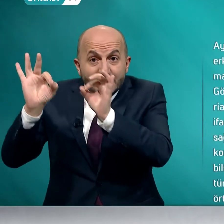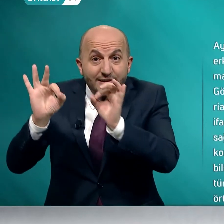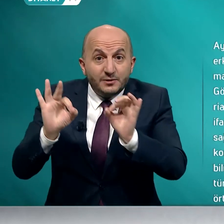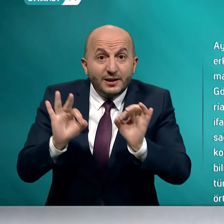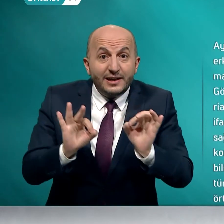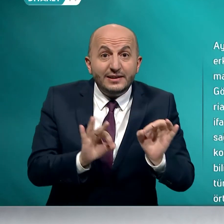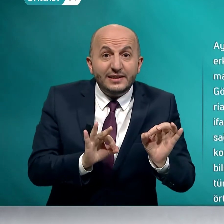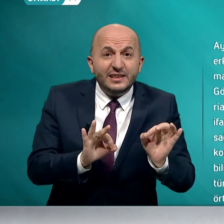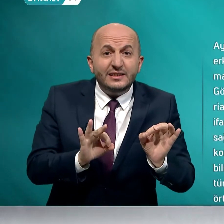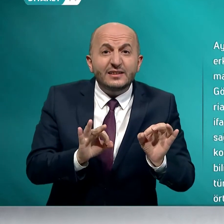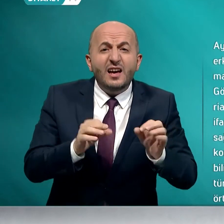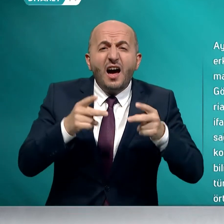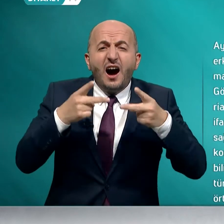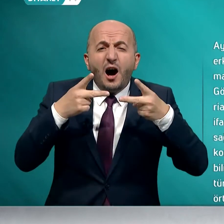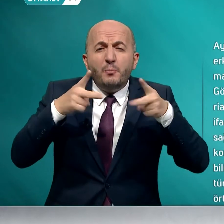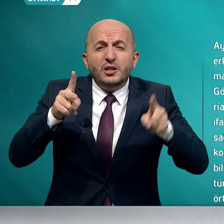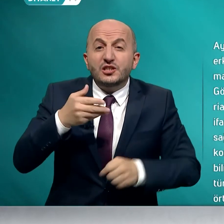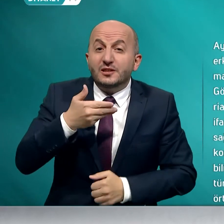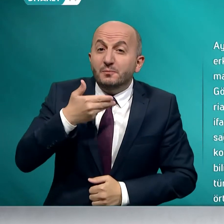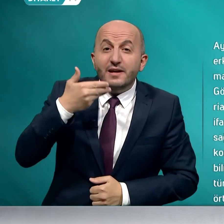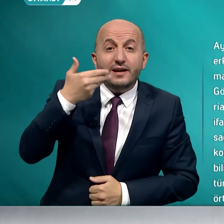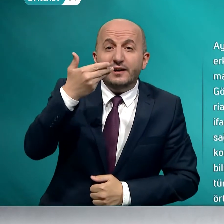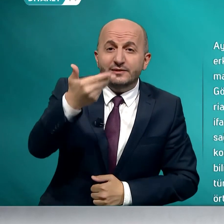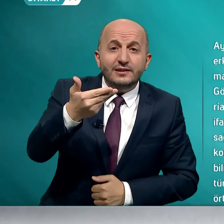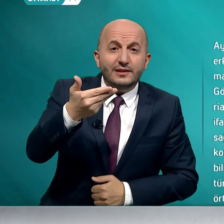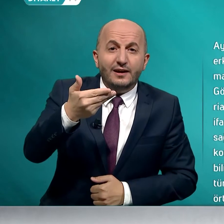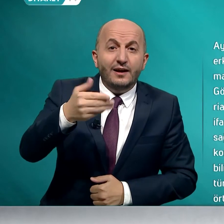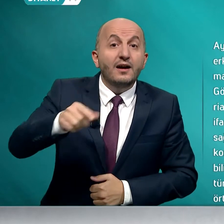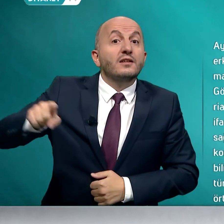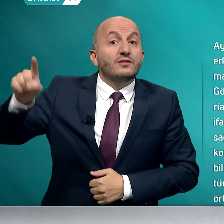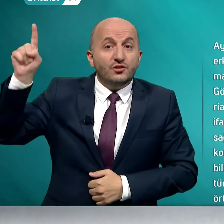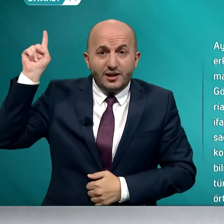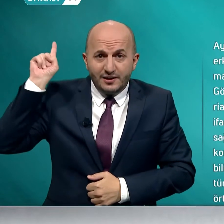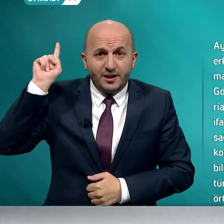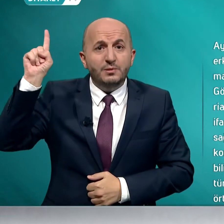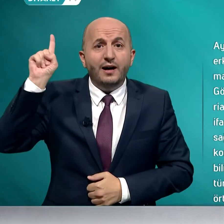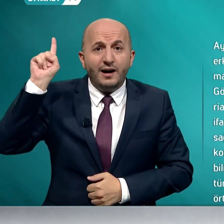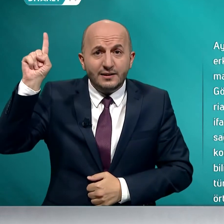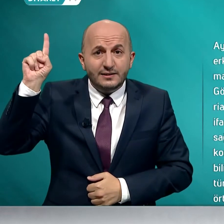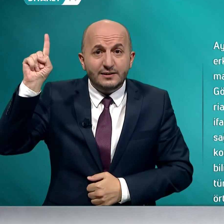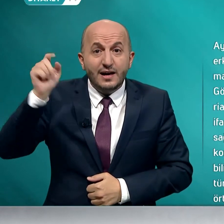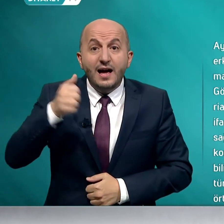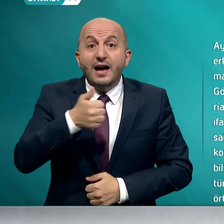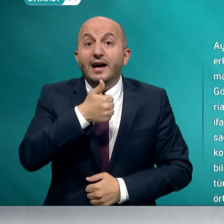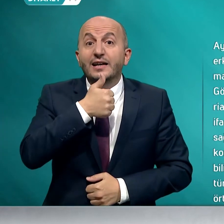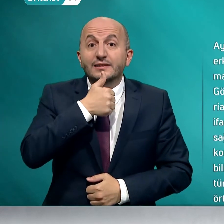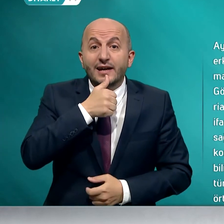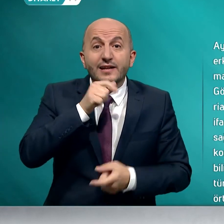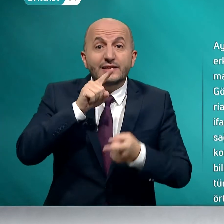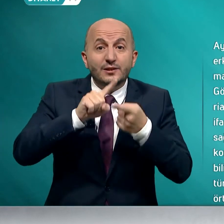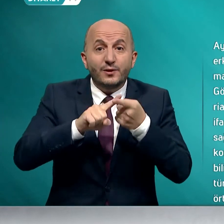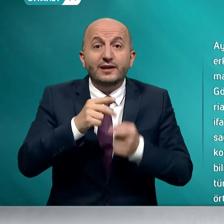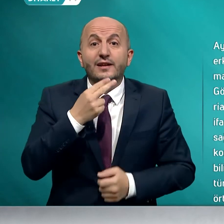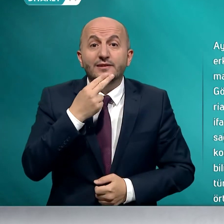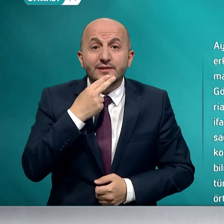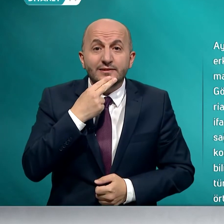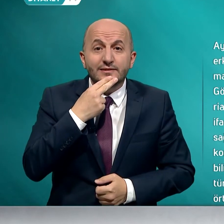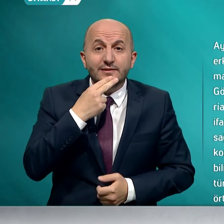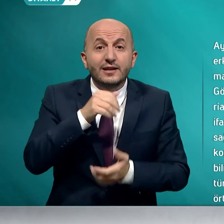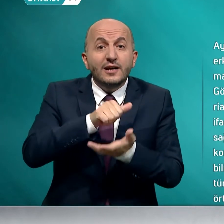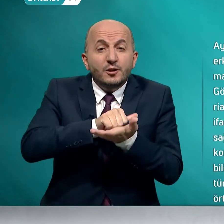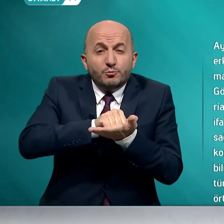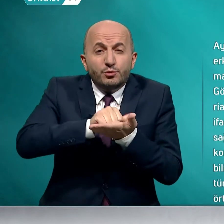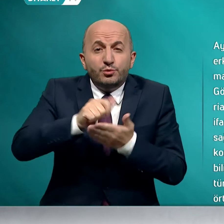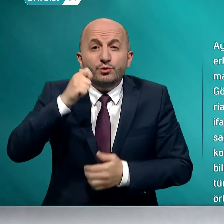Ayet-i kerimelerin apaçık beyanıyla Cenab-ı Hak erkek ve